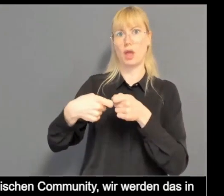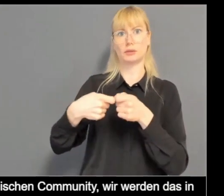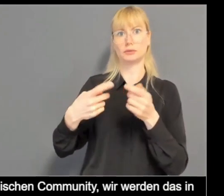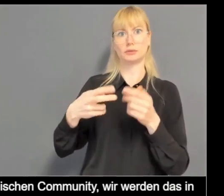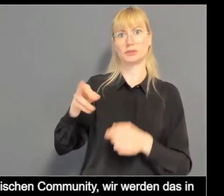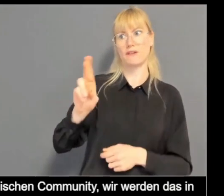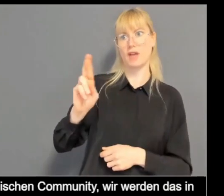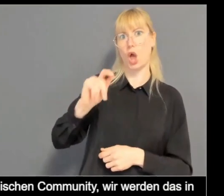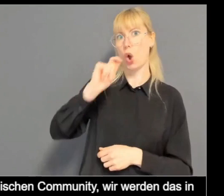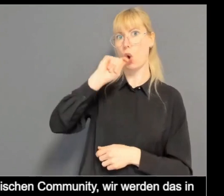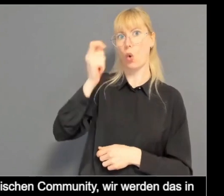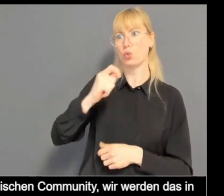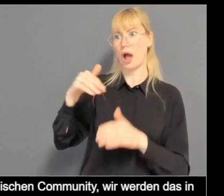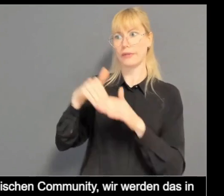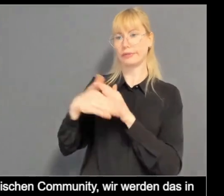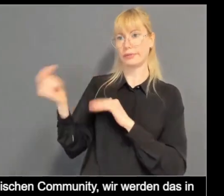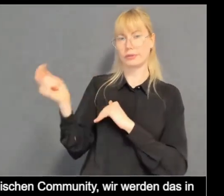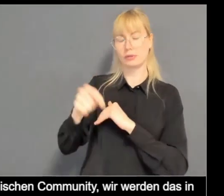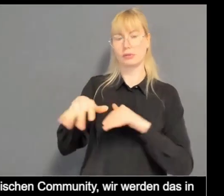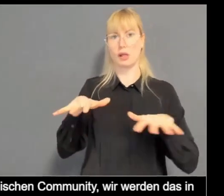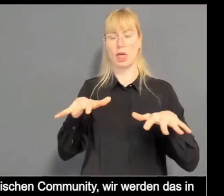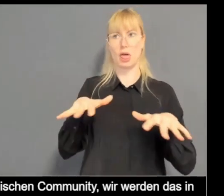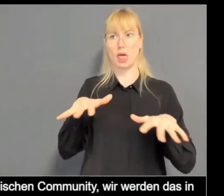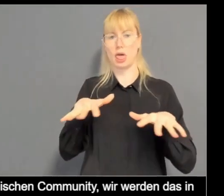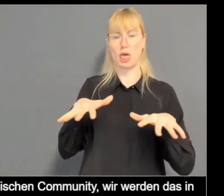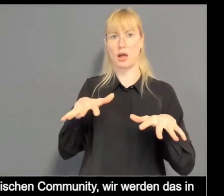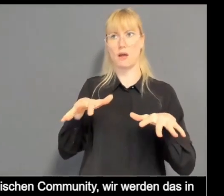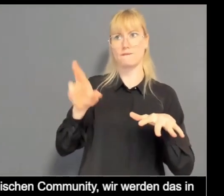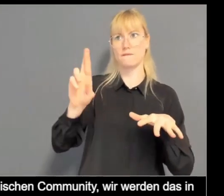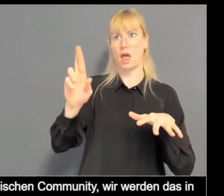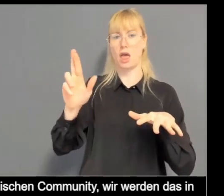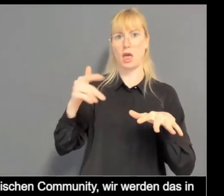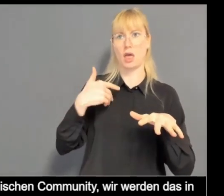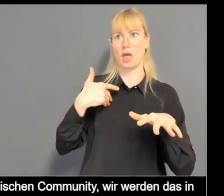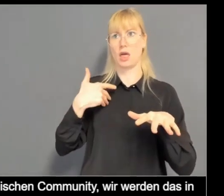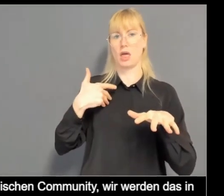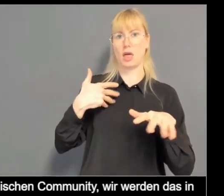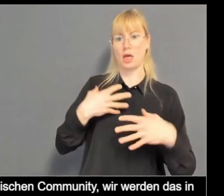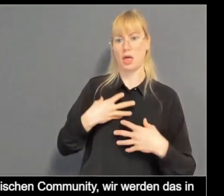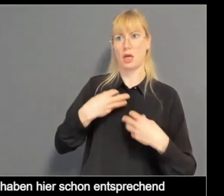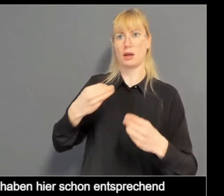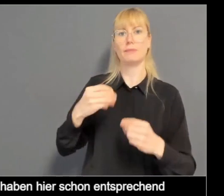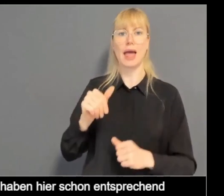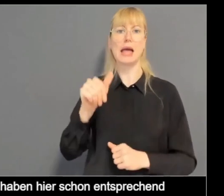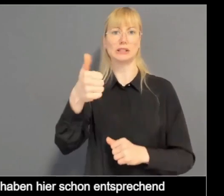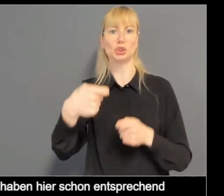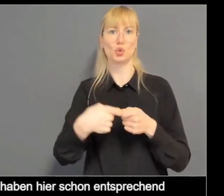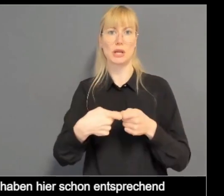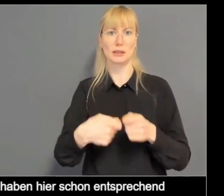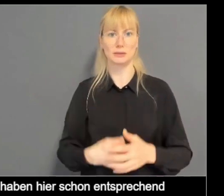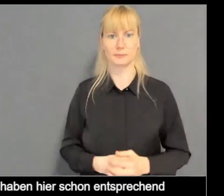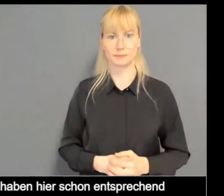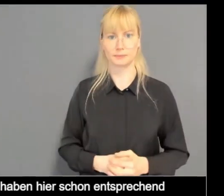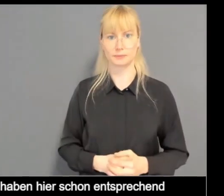hoffen uns damit eben auch Halt und Orientierung zu geben und sehr schnell auch den Kindern und Jugendlichen zu